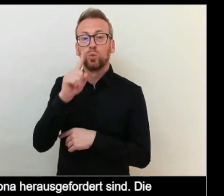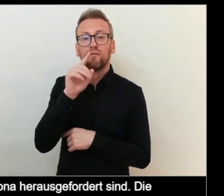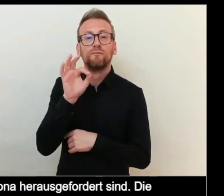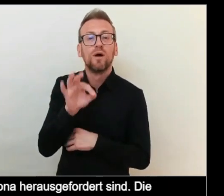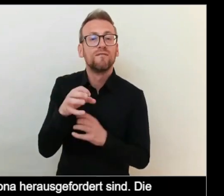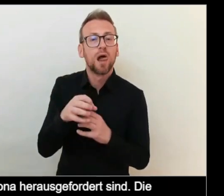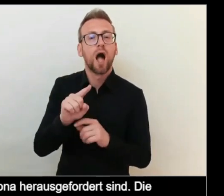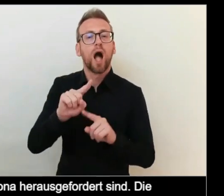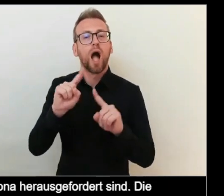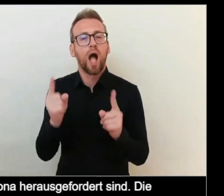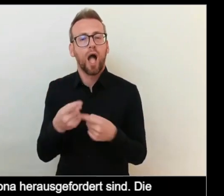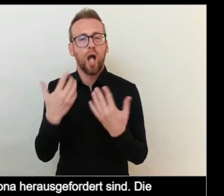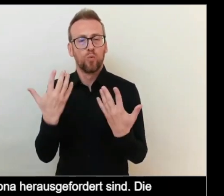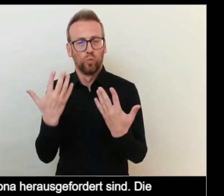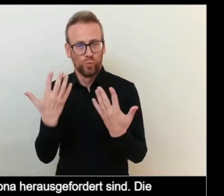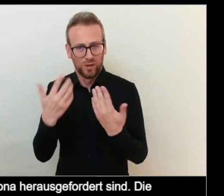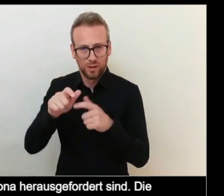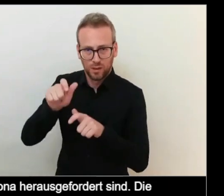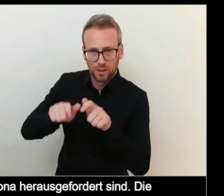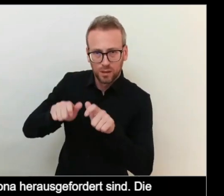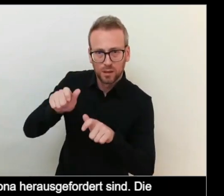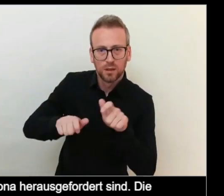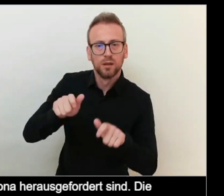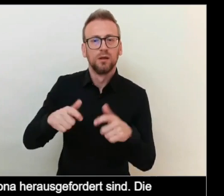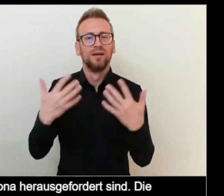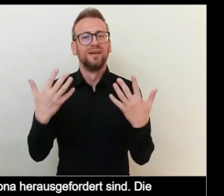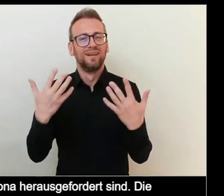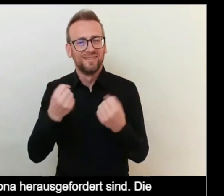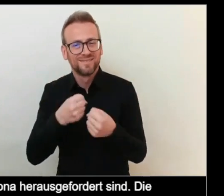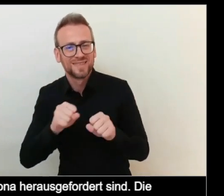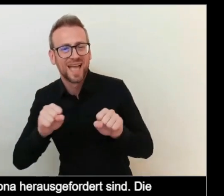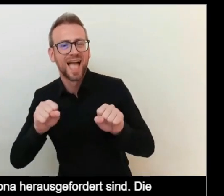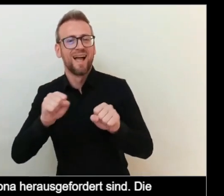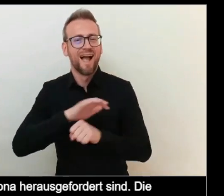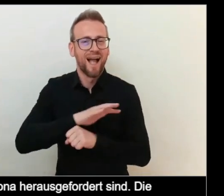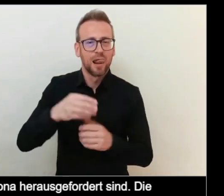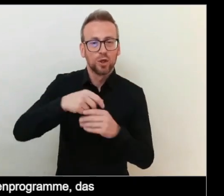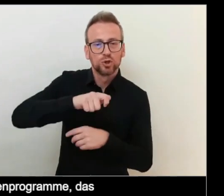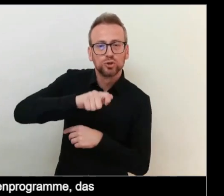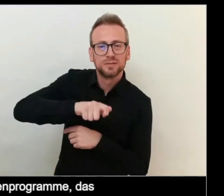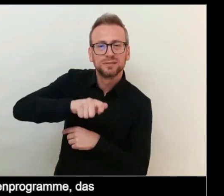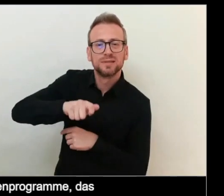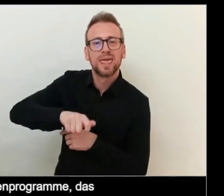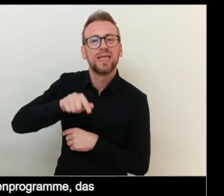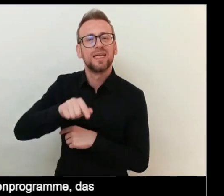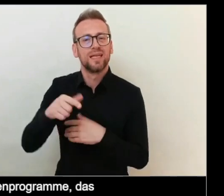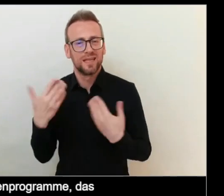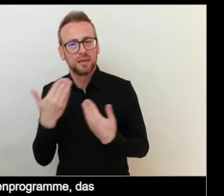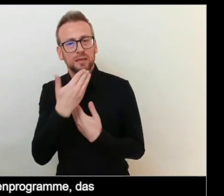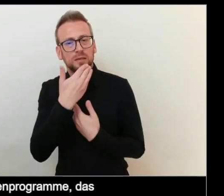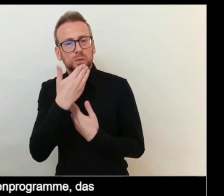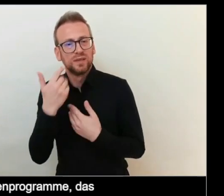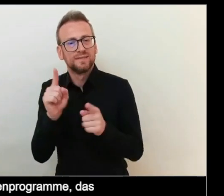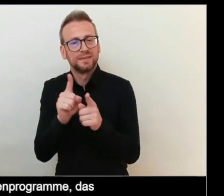Leuchten bringen. Wir haben diese freie Szene jetzt erstmalig besonders in den Blick genommen und wollen zusammen mit den entsprechenden Verbänden